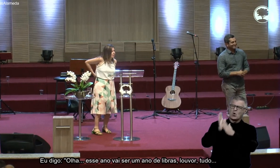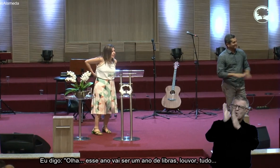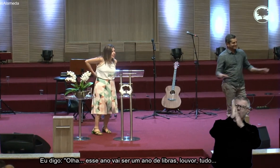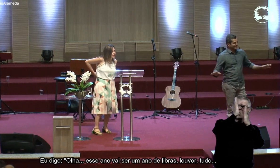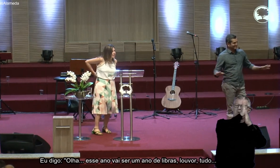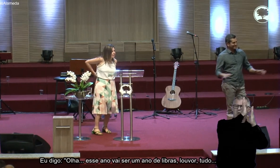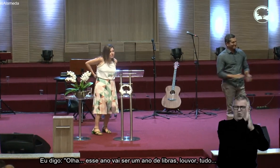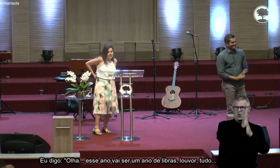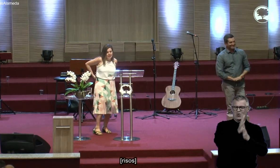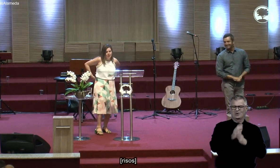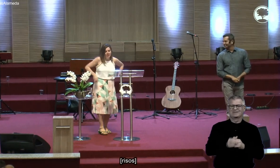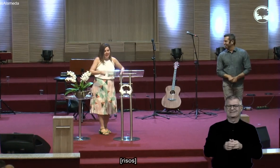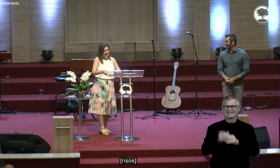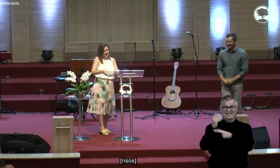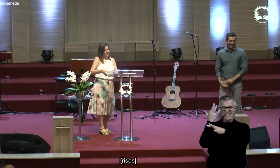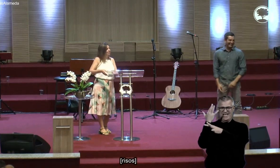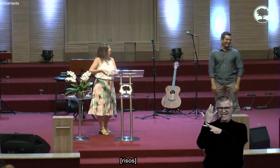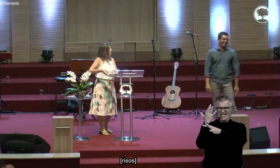tudo.